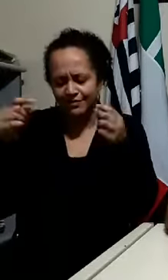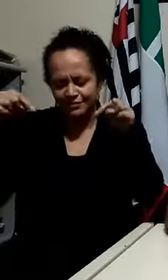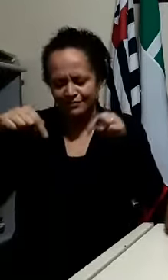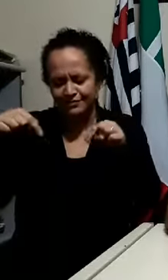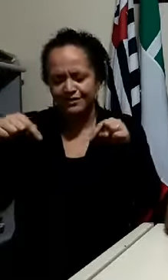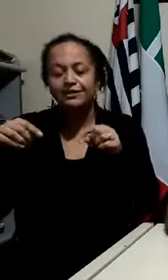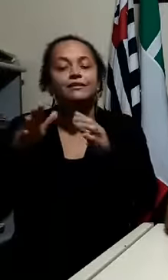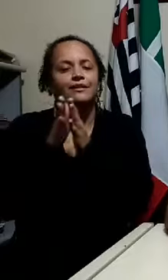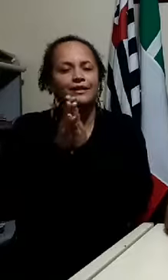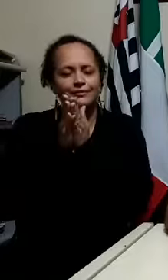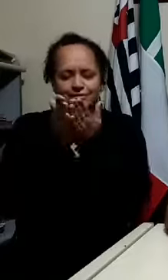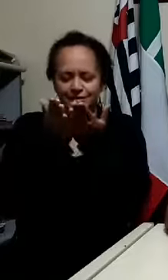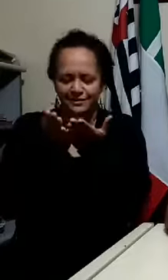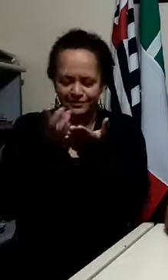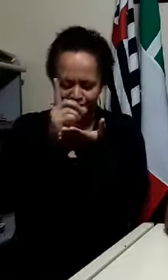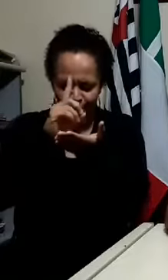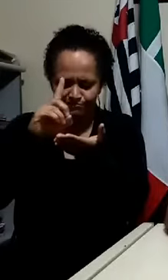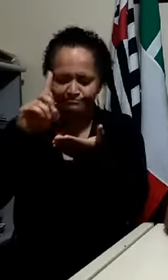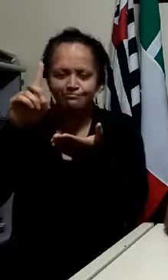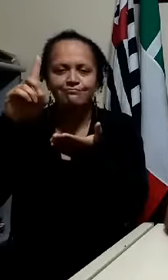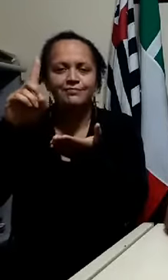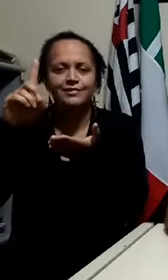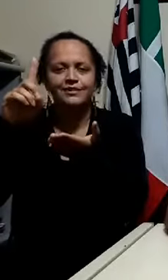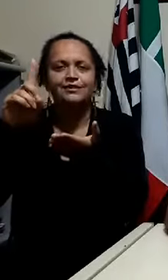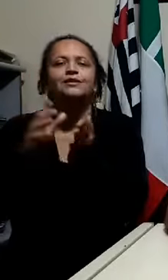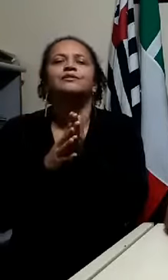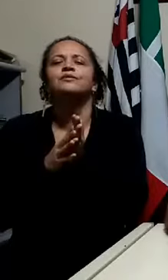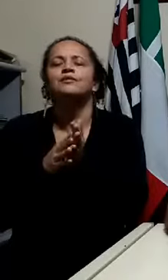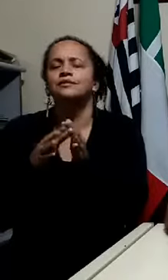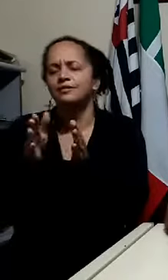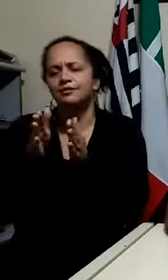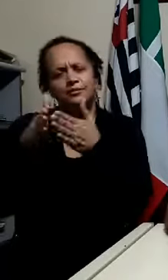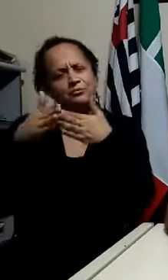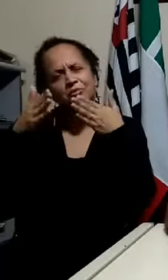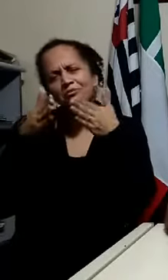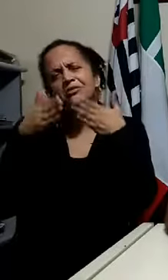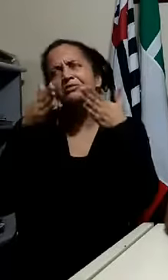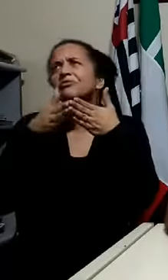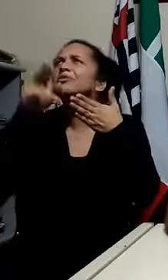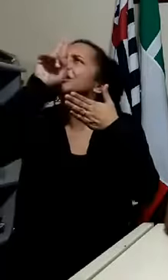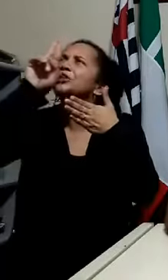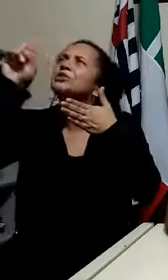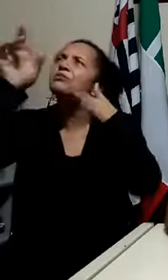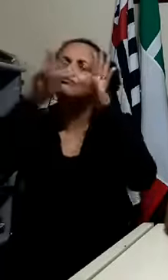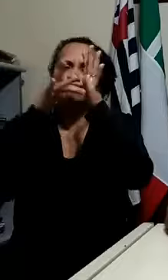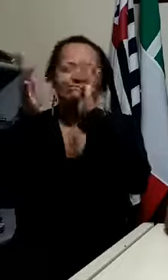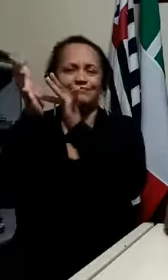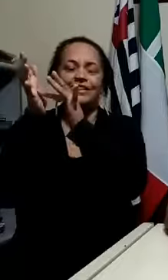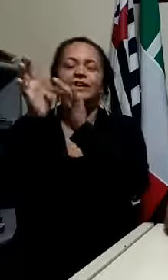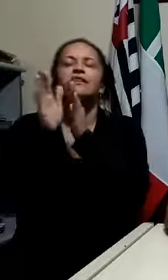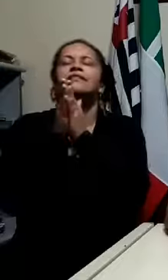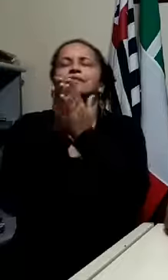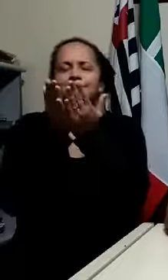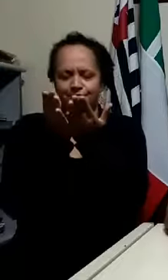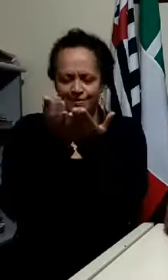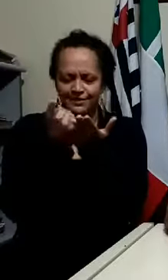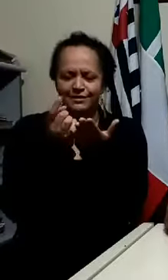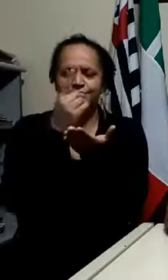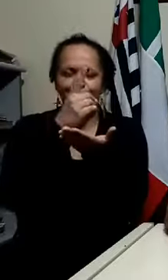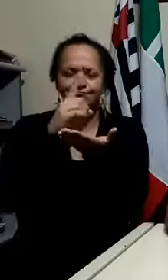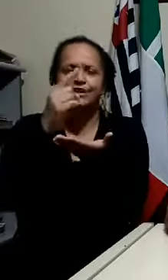e ministrar a tua palavra. E eu te peço em nome de Jesus, Pai, que esta palavra seja confirmada em